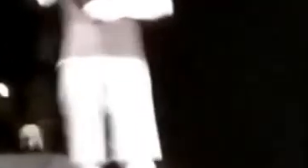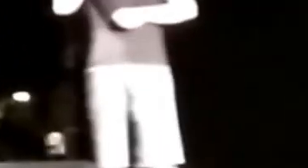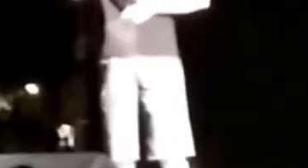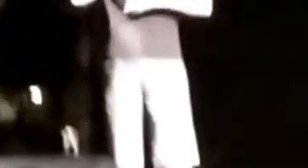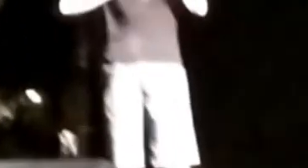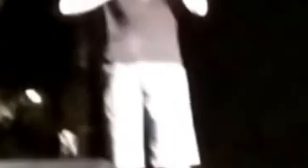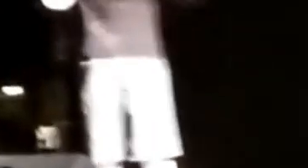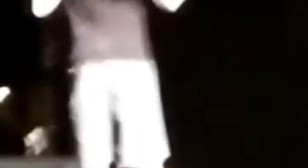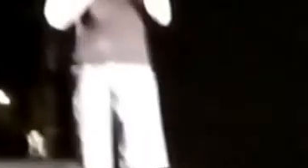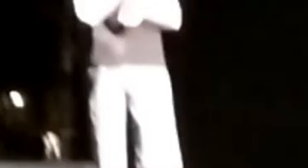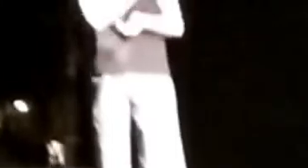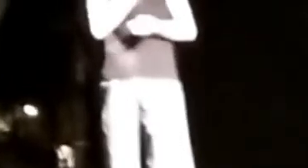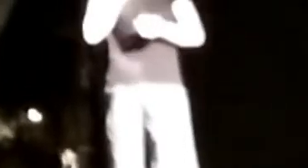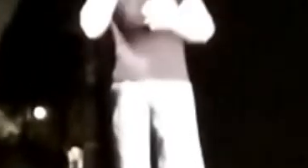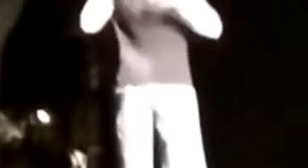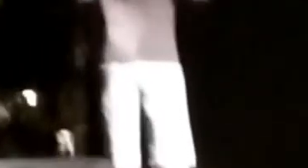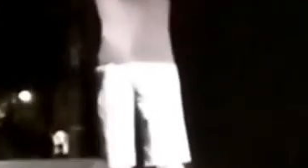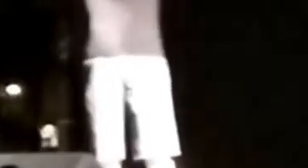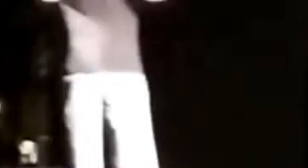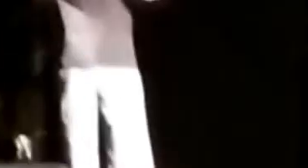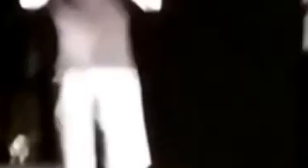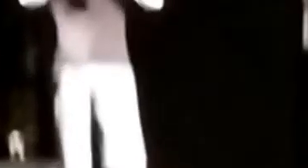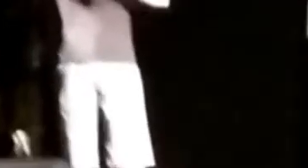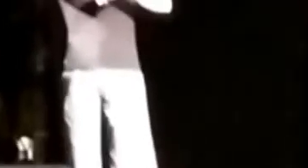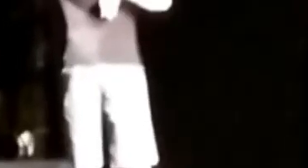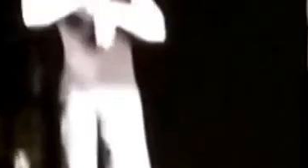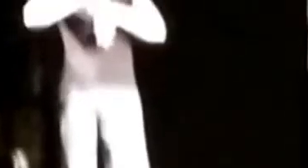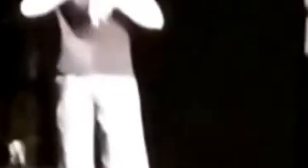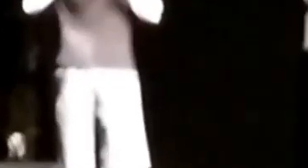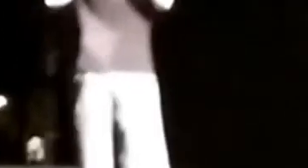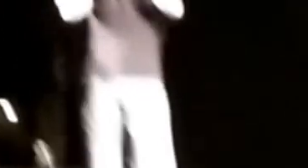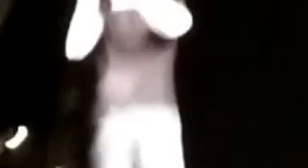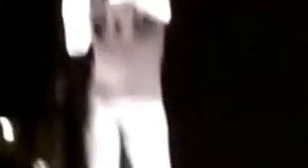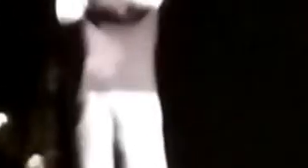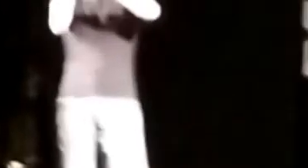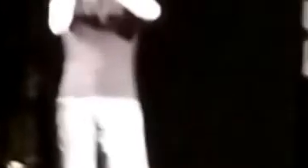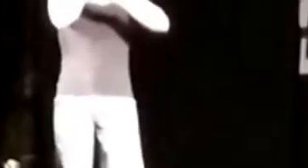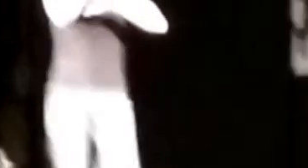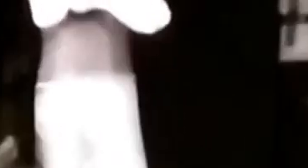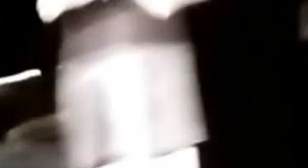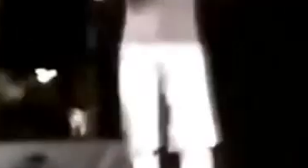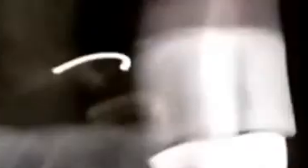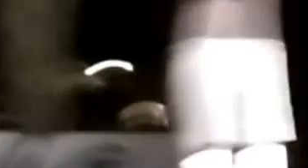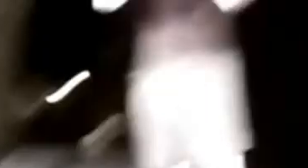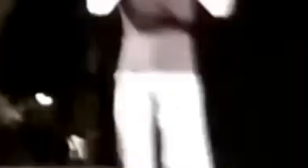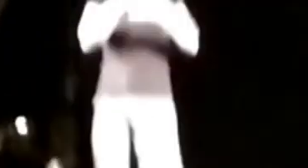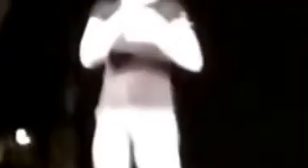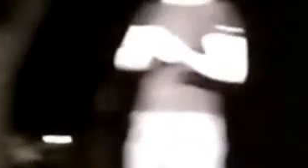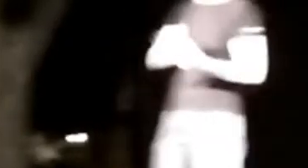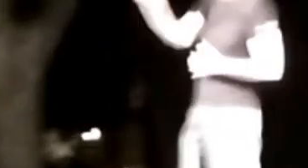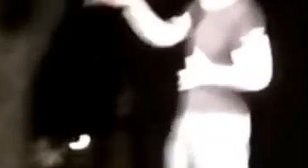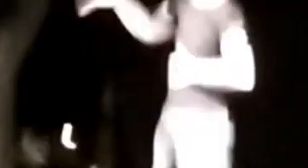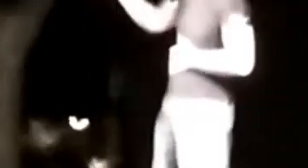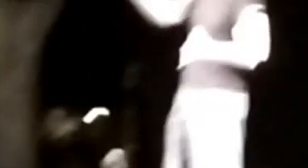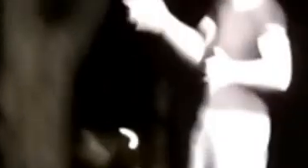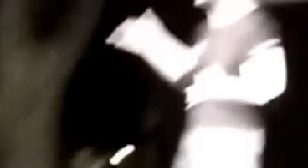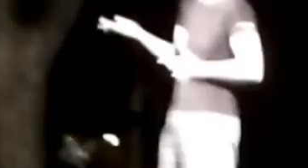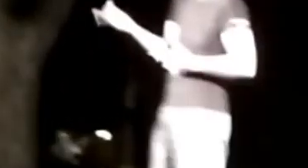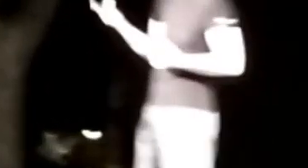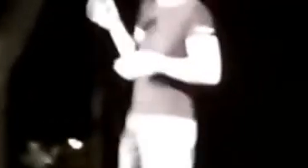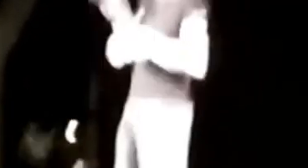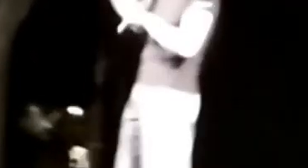posava, a l'anunci posava 80 hores amb empreses del sector, i això no es cobra. I com pretén